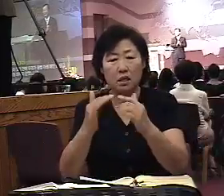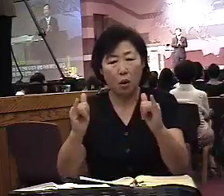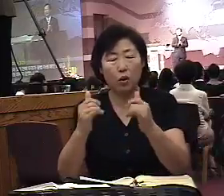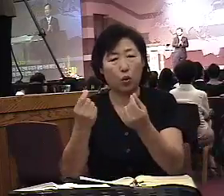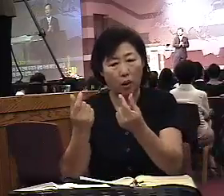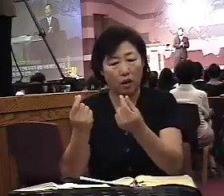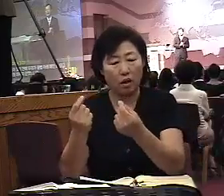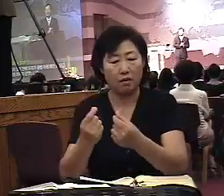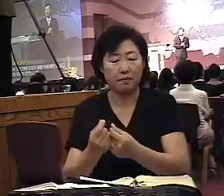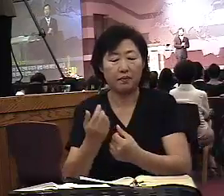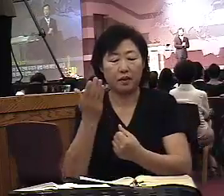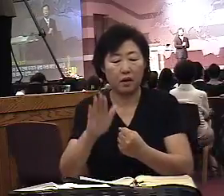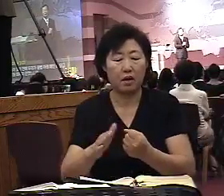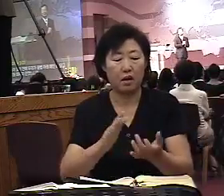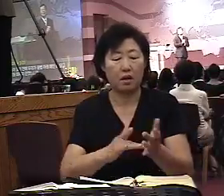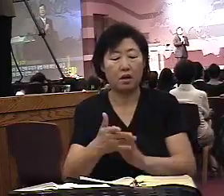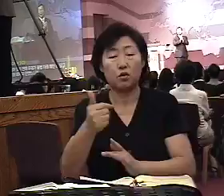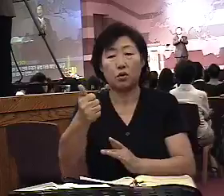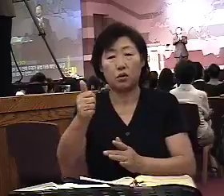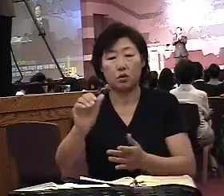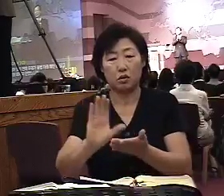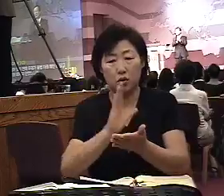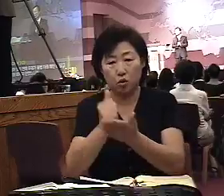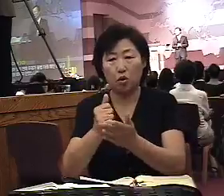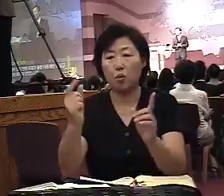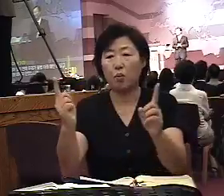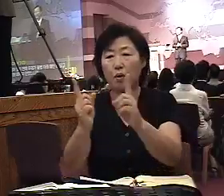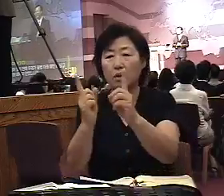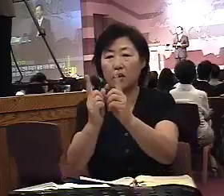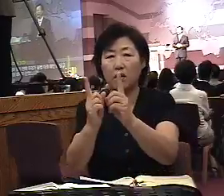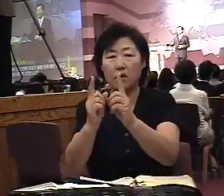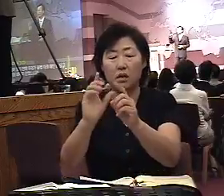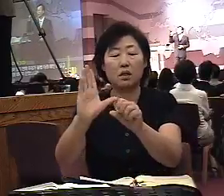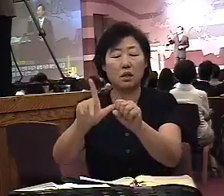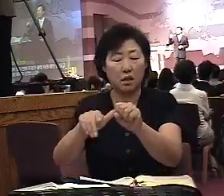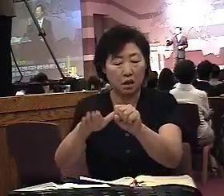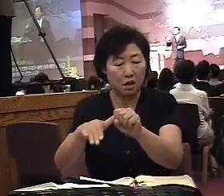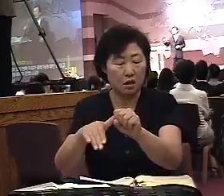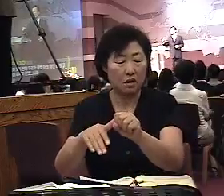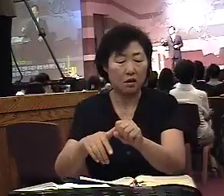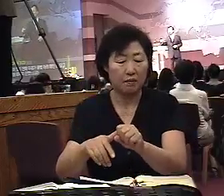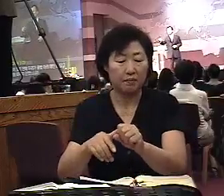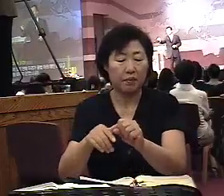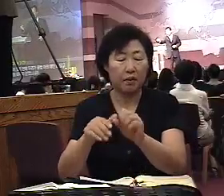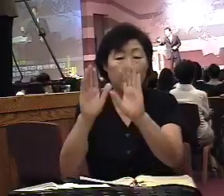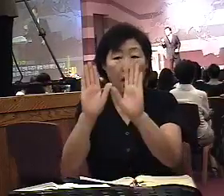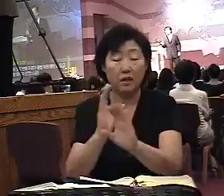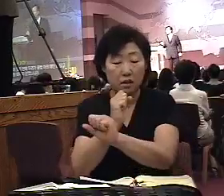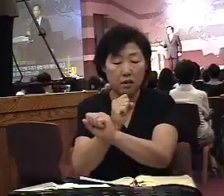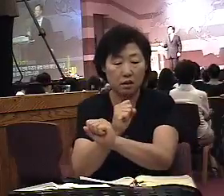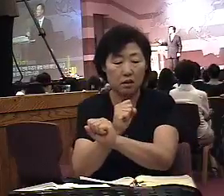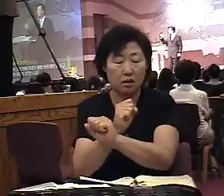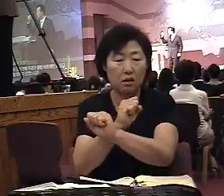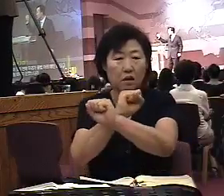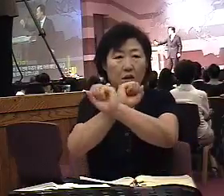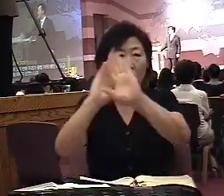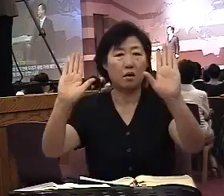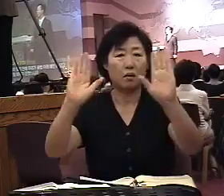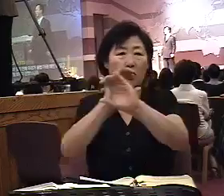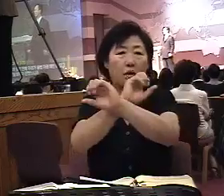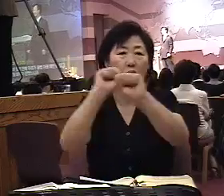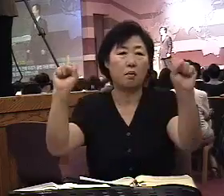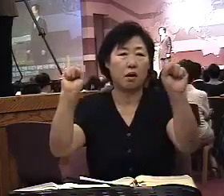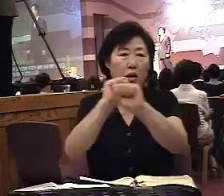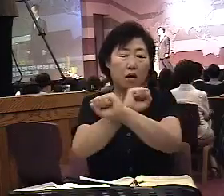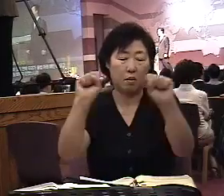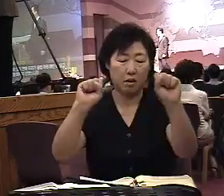것입니다. 그러나 예수 그리스도를 만나게 되는 그 순간 나를 그 갇힌 그 자리에서 석방시켜 주시는 그분을